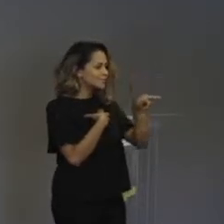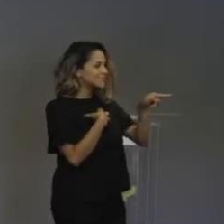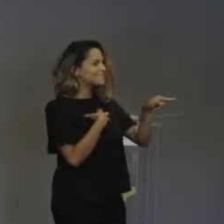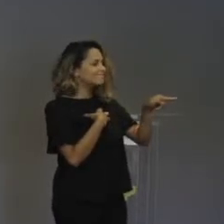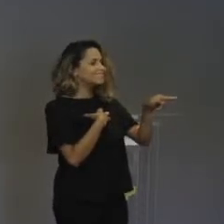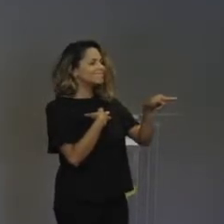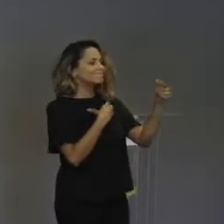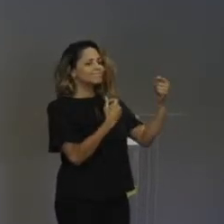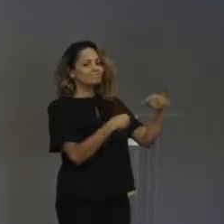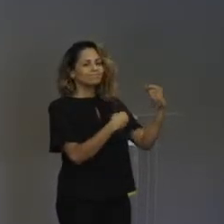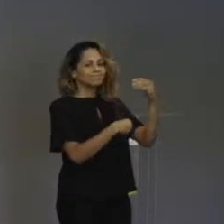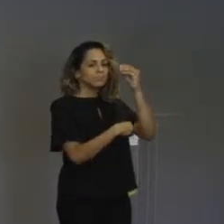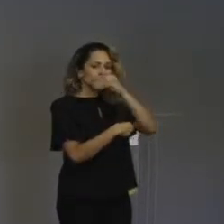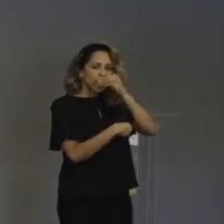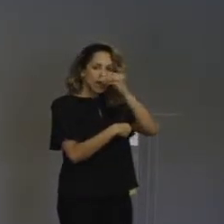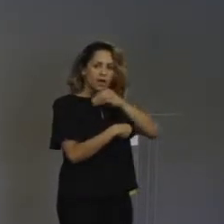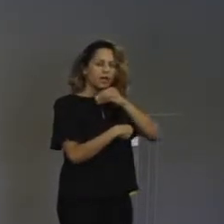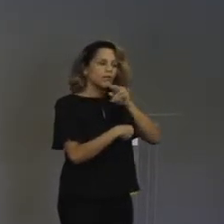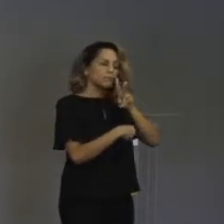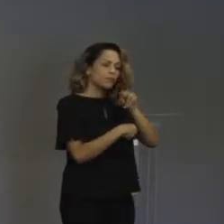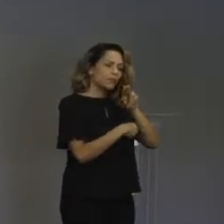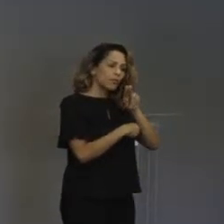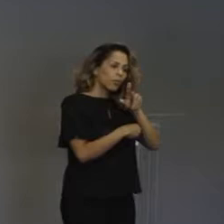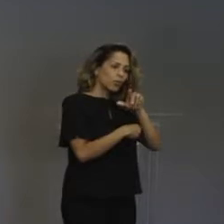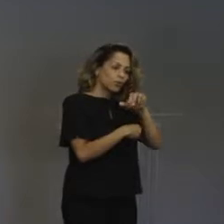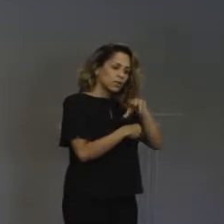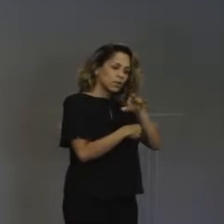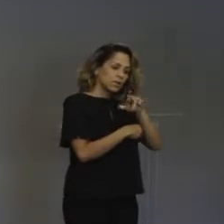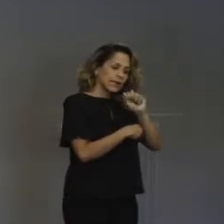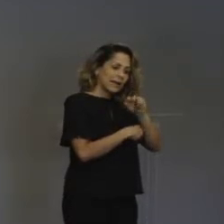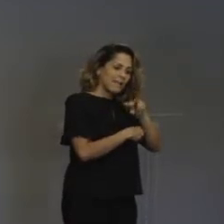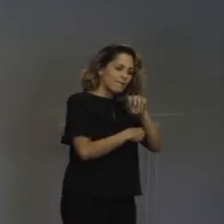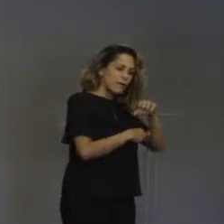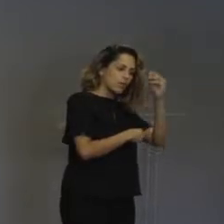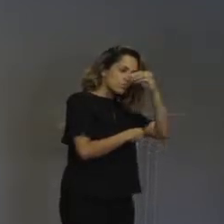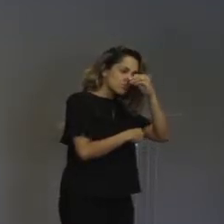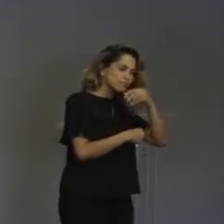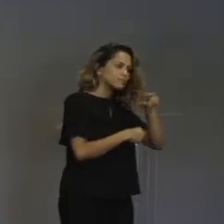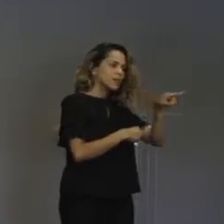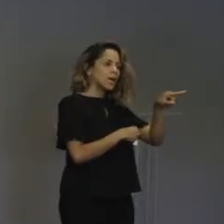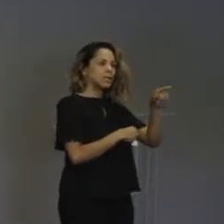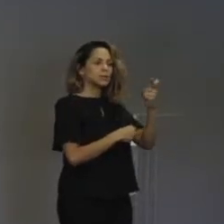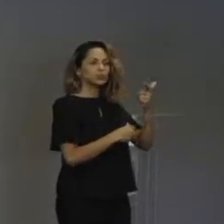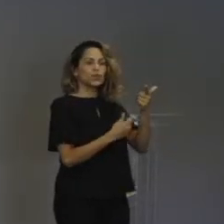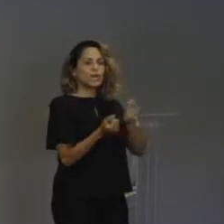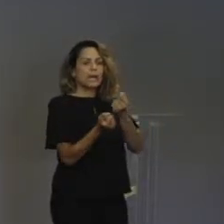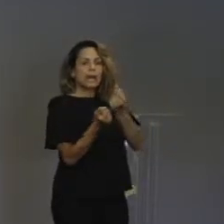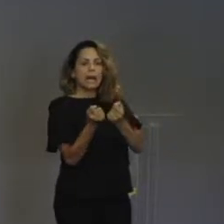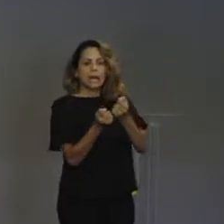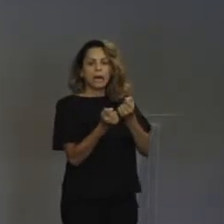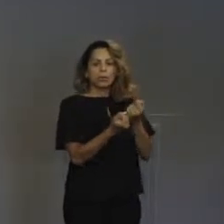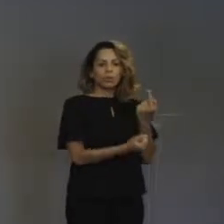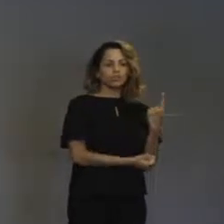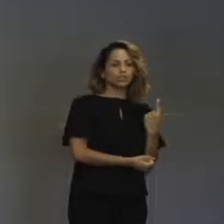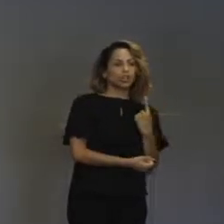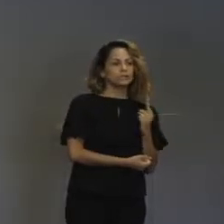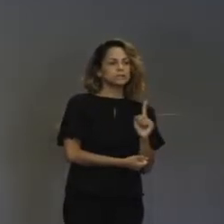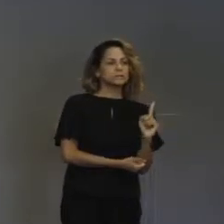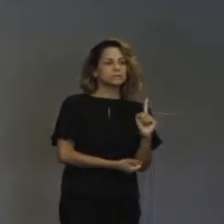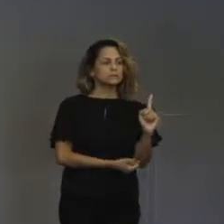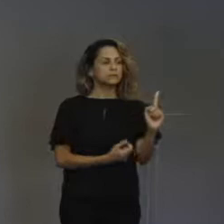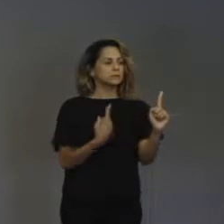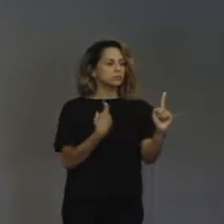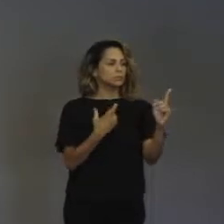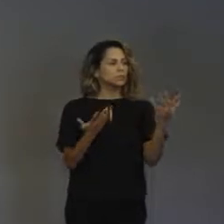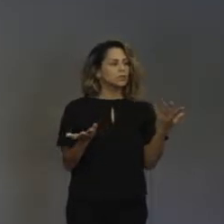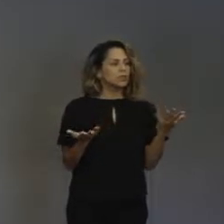está na rua que não tem iluminação pública, andando de transporte público que não tem acesso a um carro. Mas se a gente não tiver empatia, a gente nunca vai